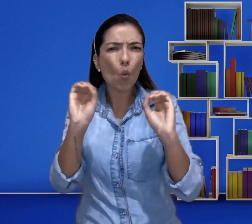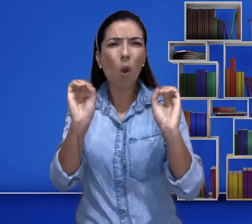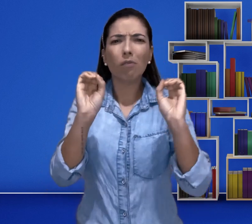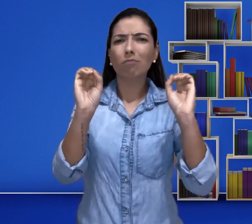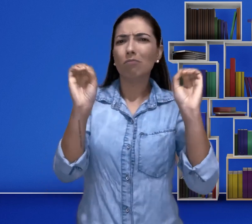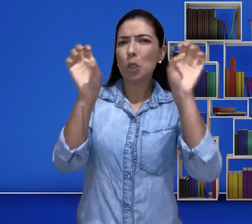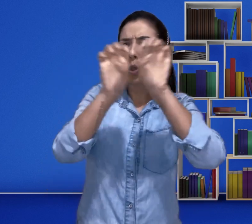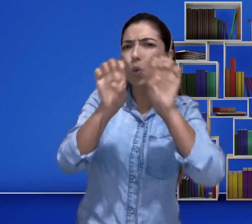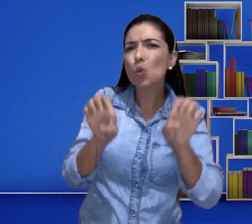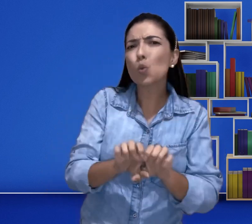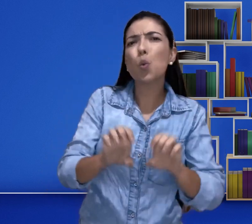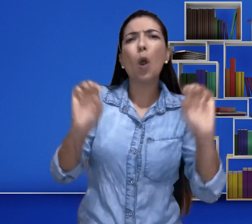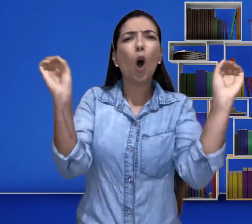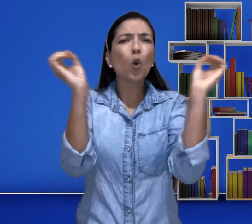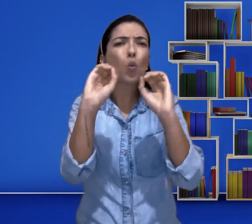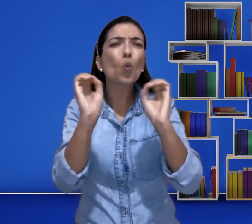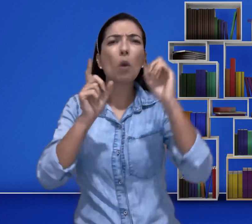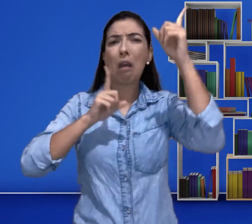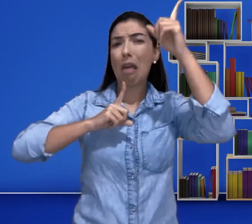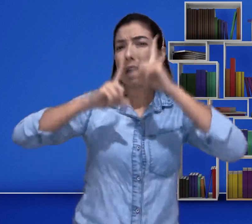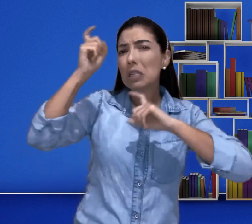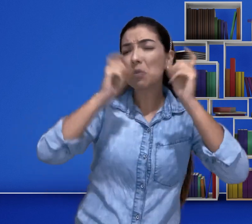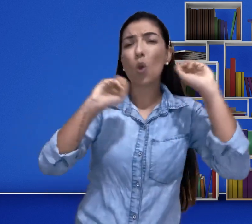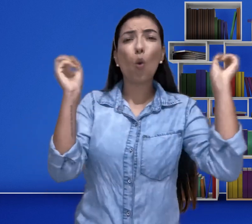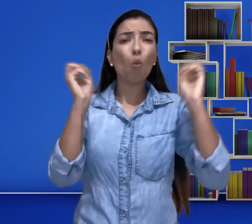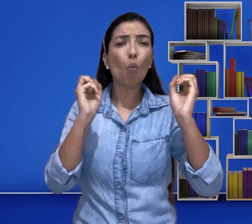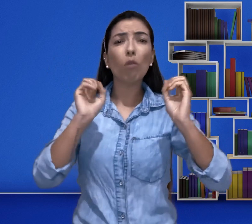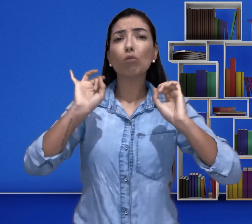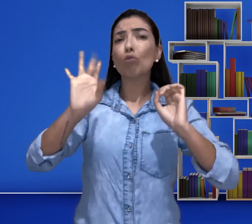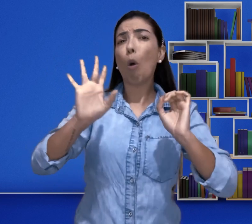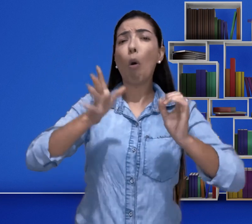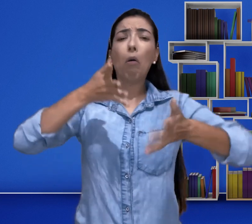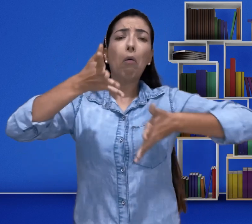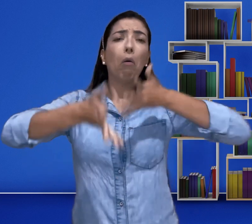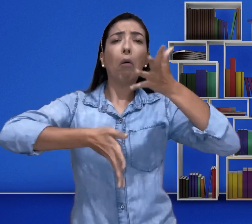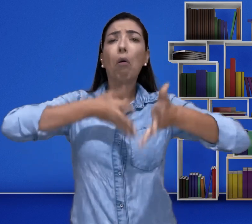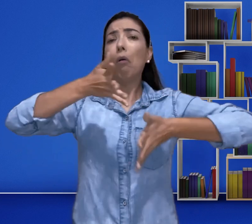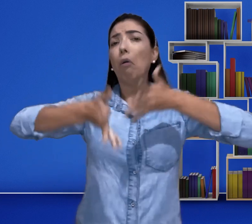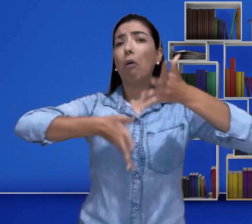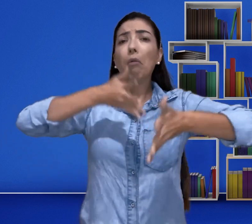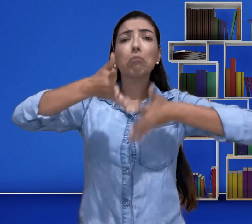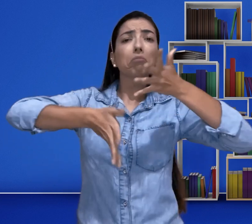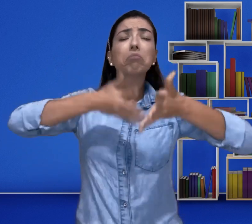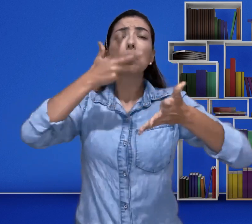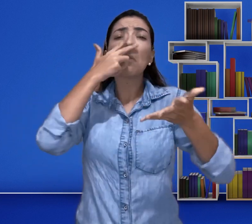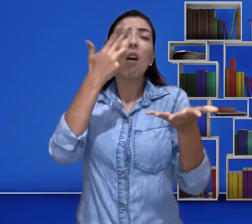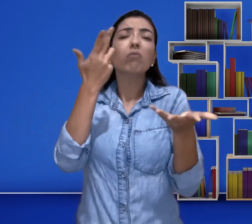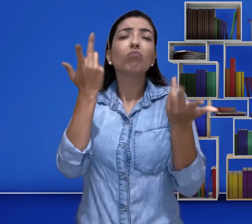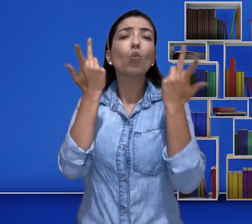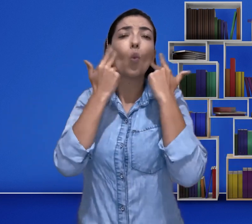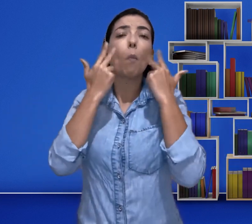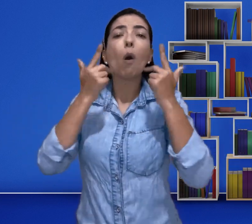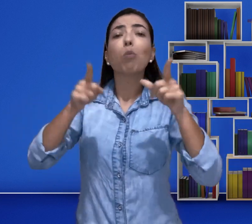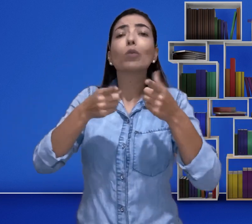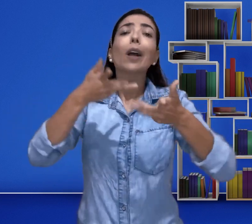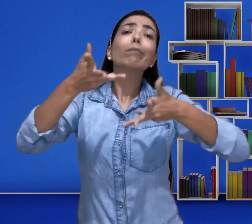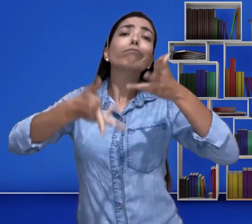Se não há respeito com as expressões, com a estrutura da língua de sinais, vai parecer algo